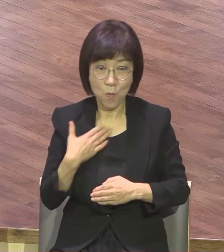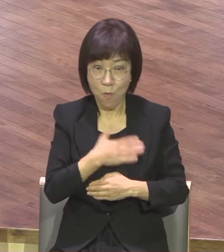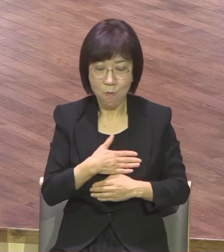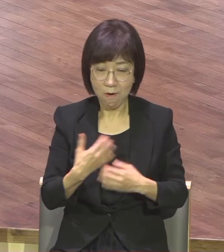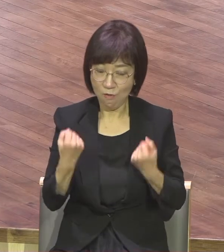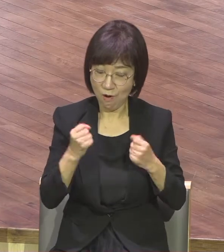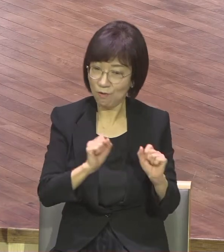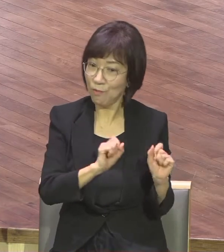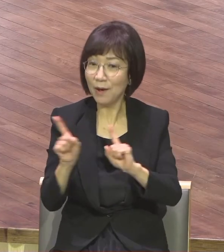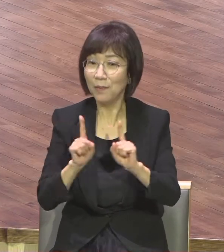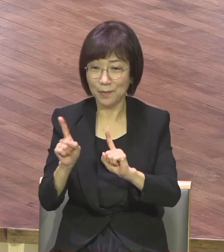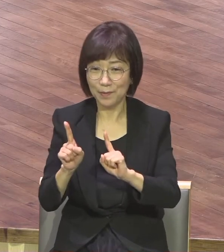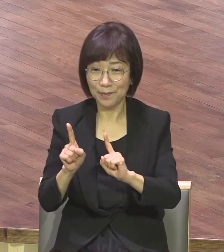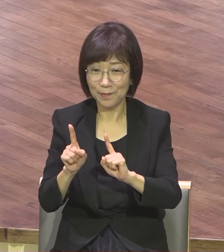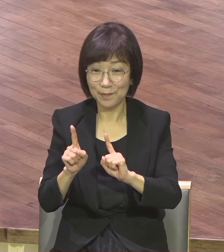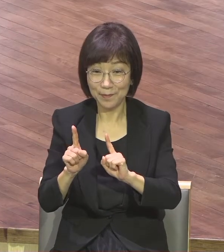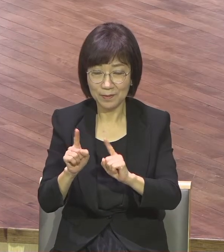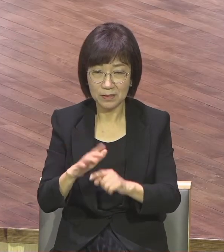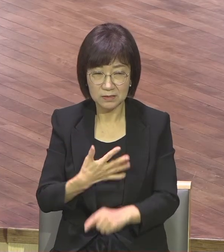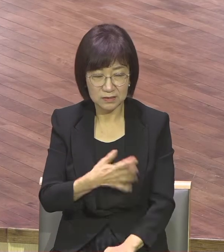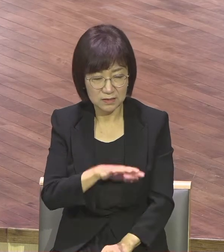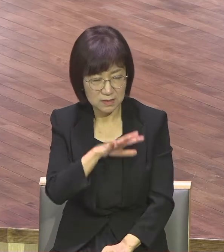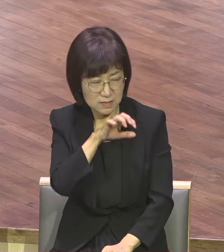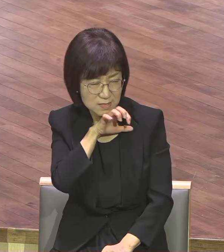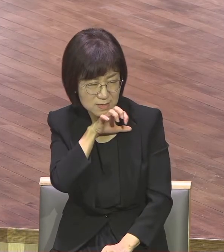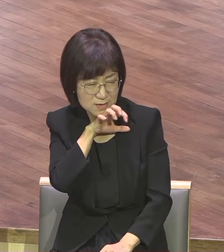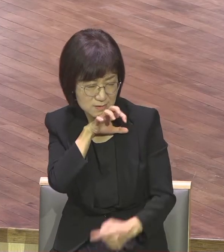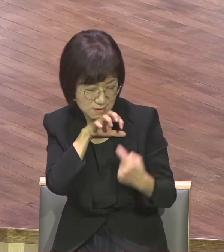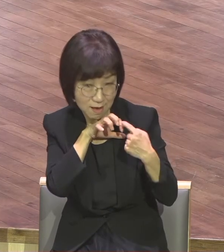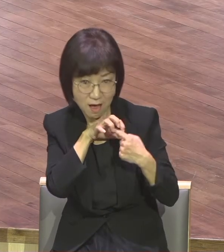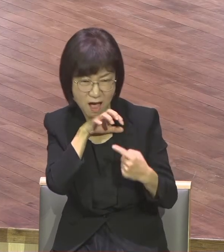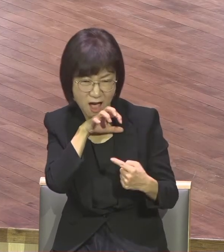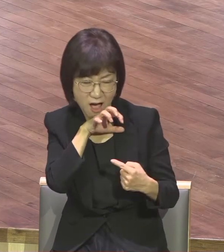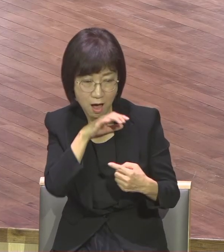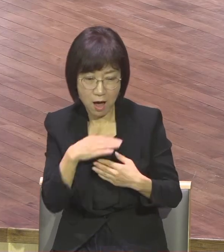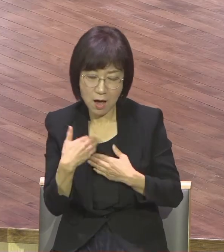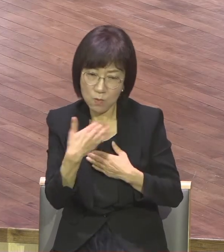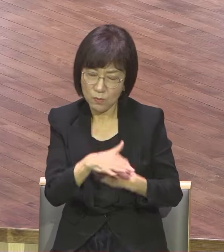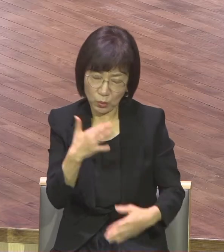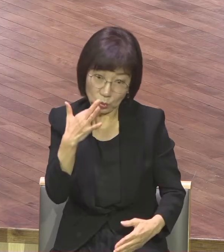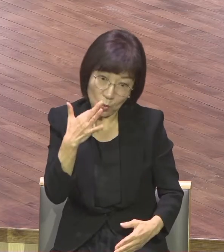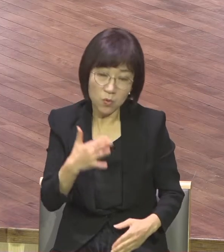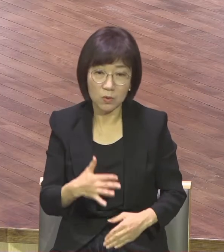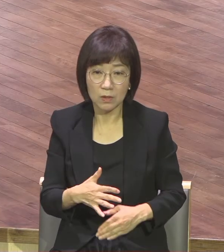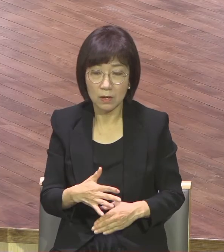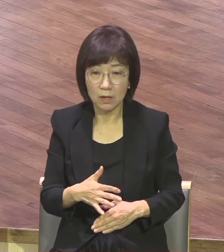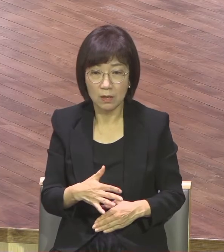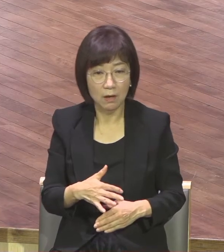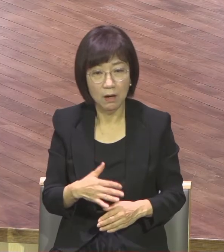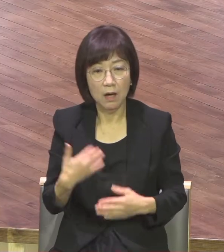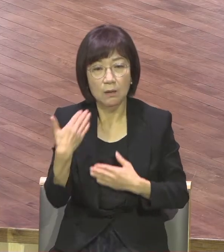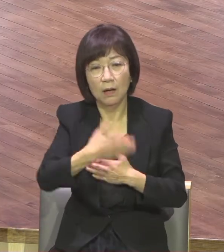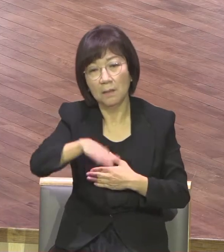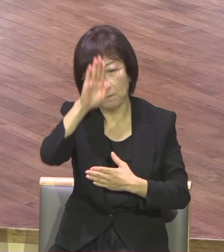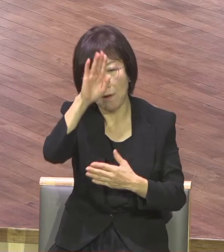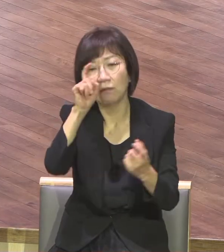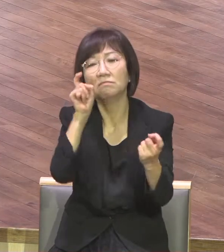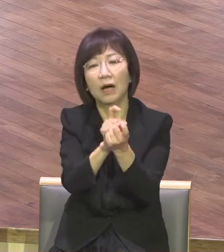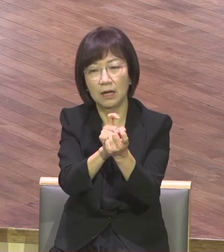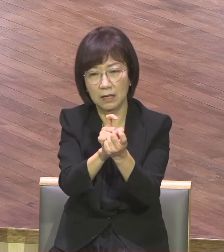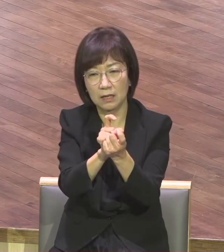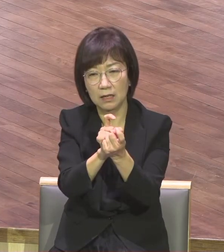회복 다 된다니까. 불평하고 원망하면 몸이 산성으로 변해가지고 점석회가 끼어가지고 온부스가